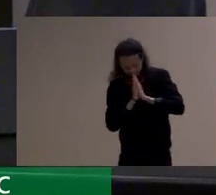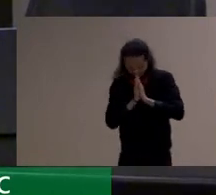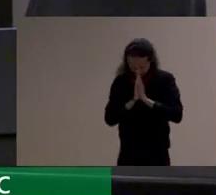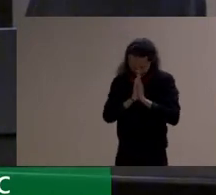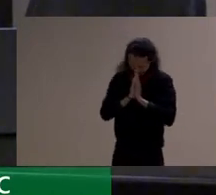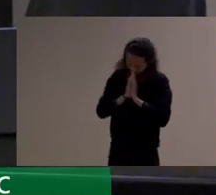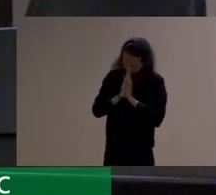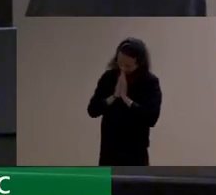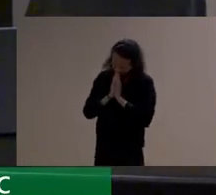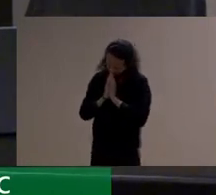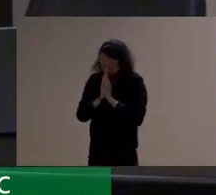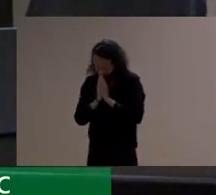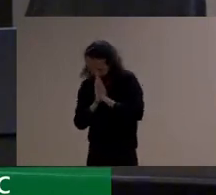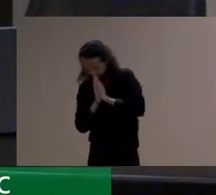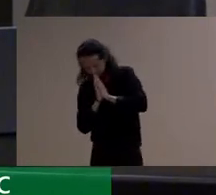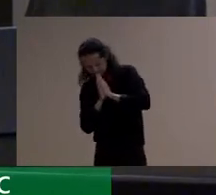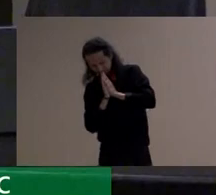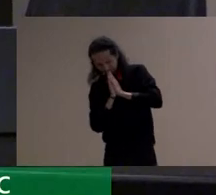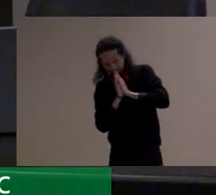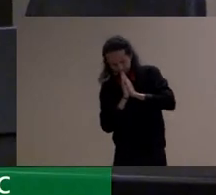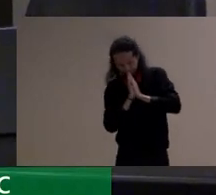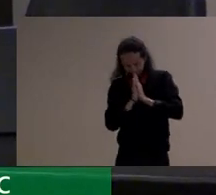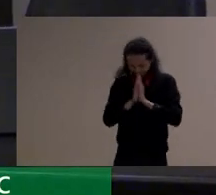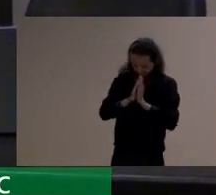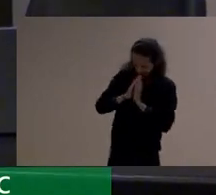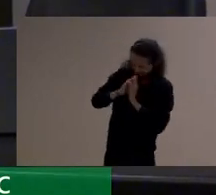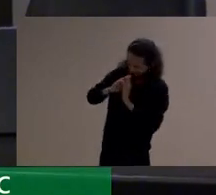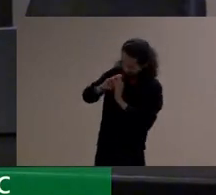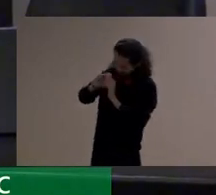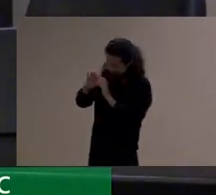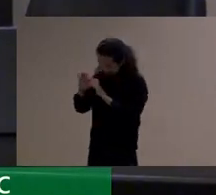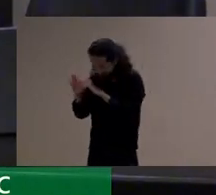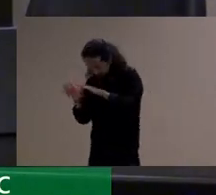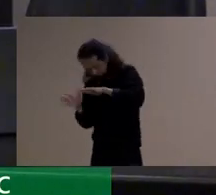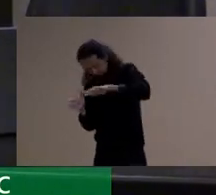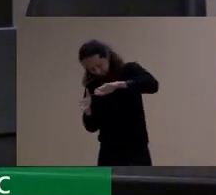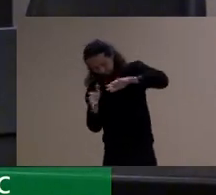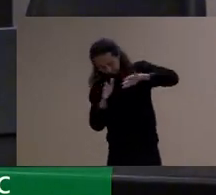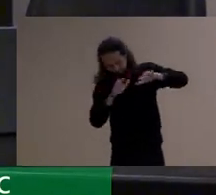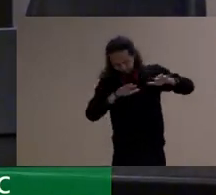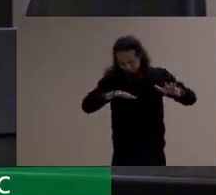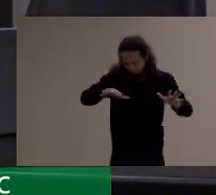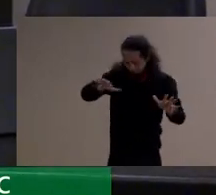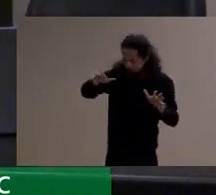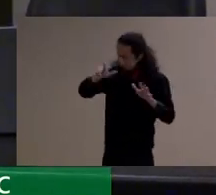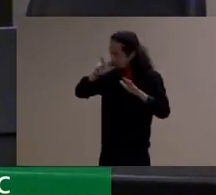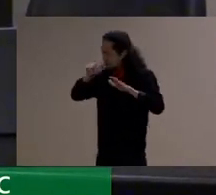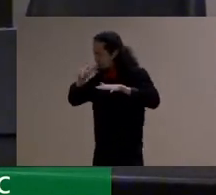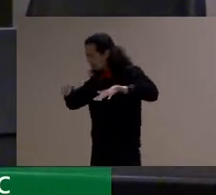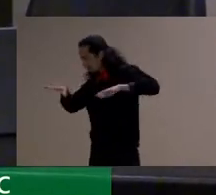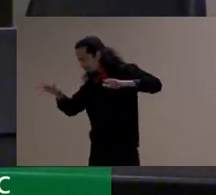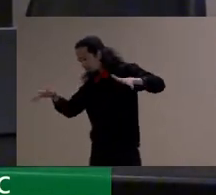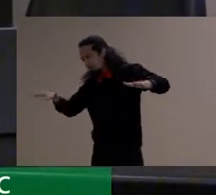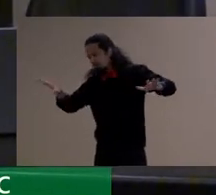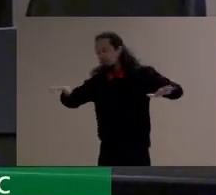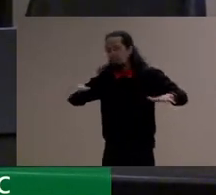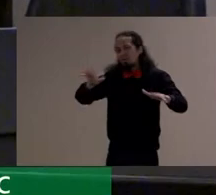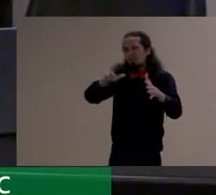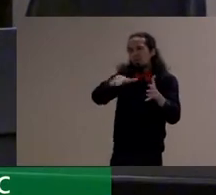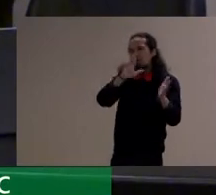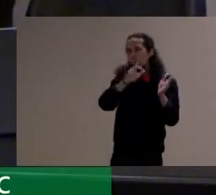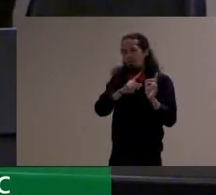Oi no balanço das Águas no olhar na dança dos corpos achar a força